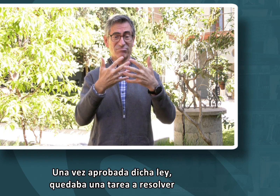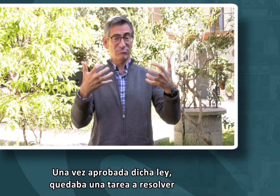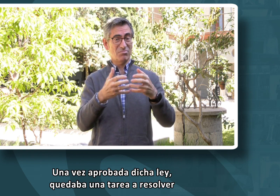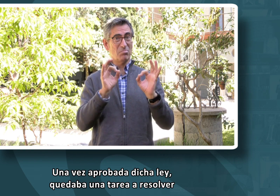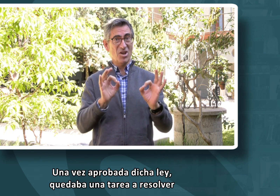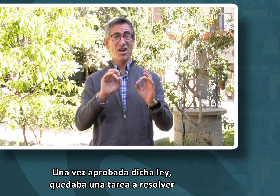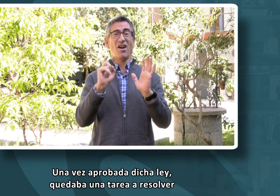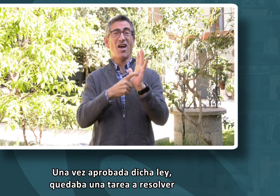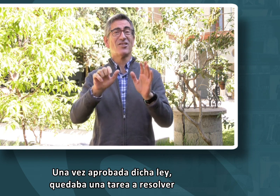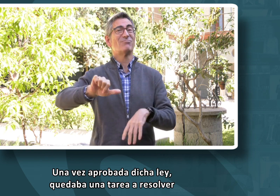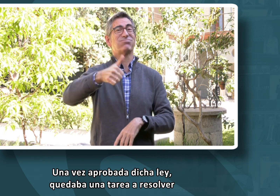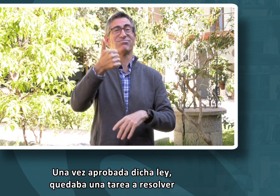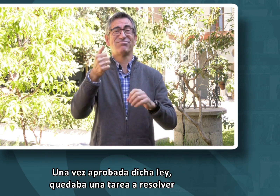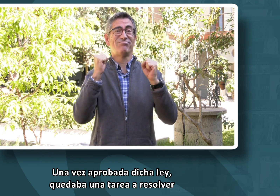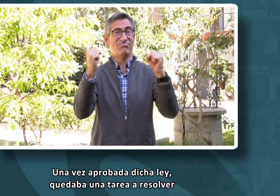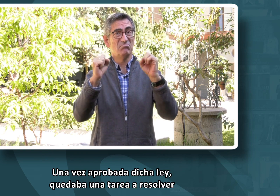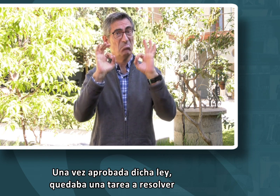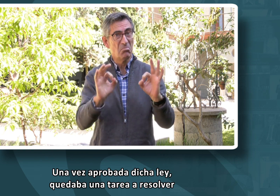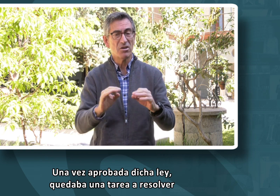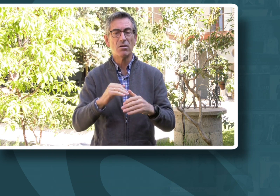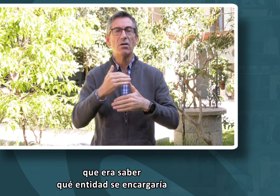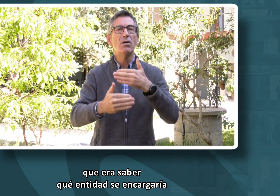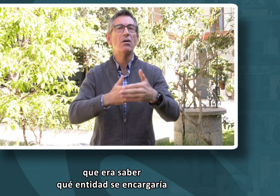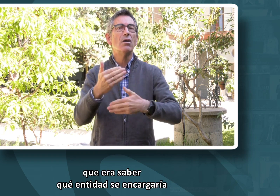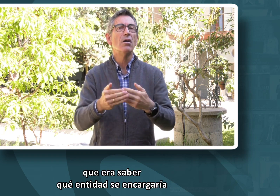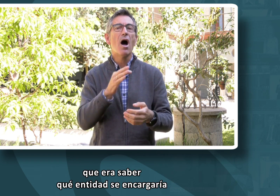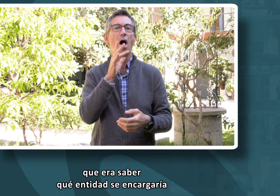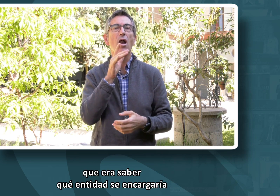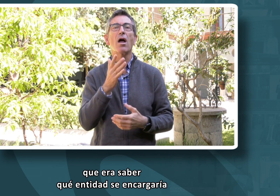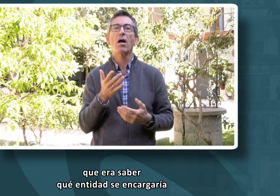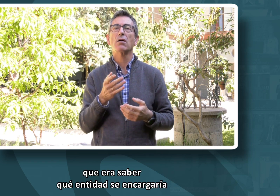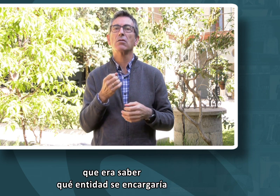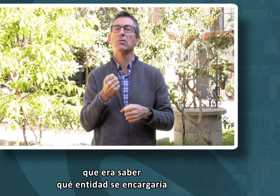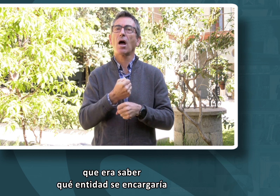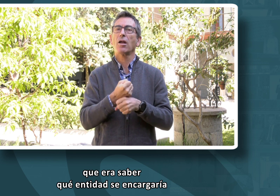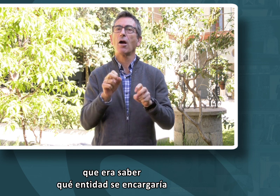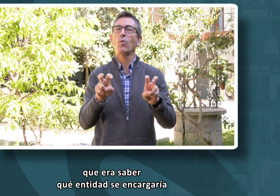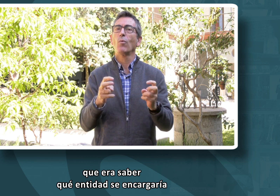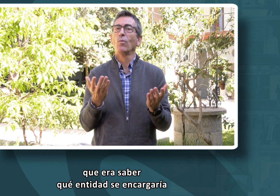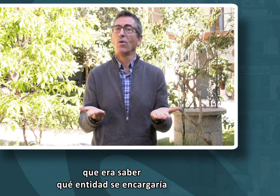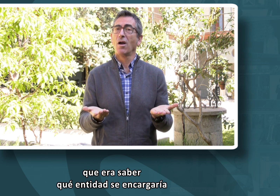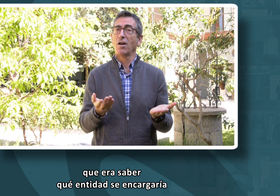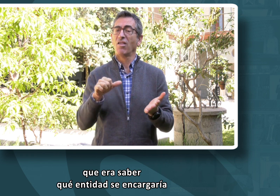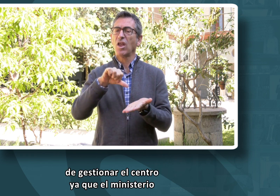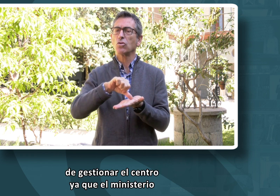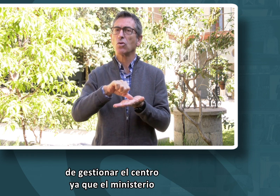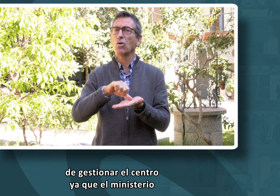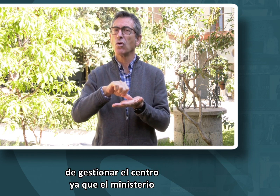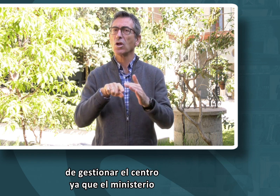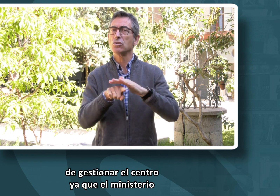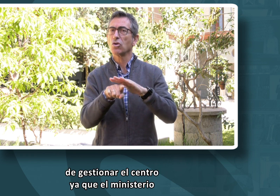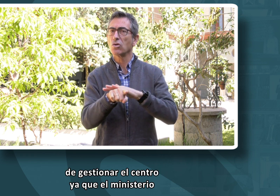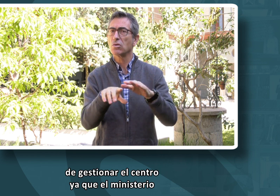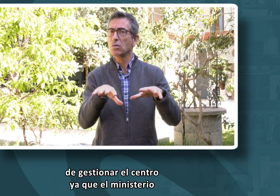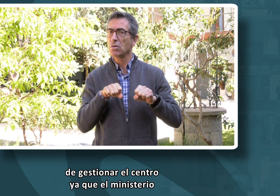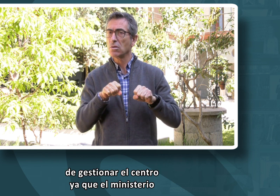Una vez aprobada dicha ley, quedaba una tarea a resolver, que era saber qué entidad se encargaría